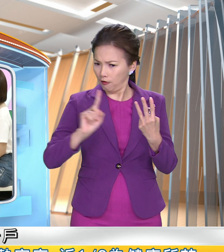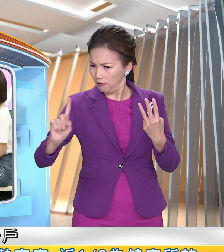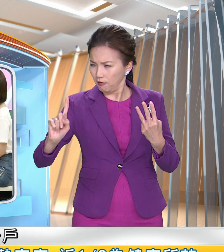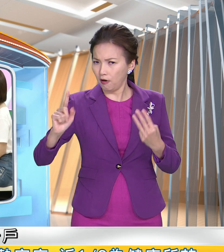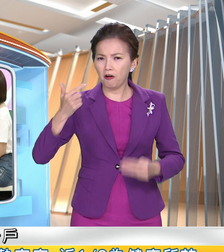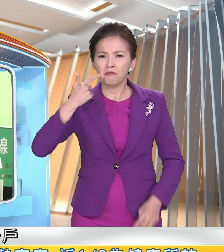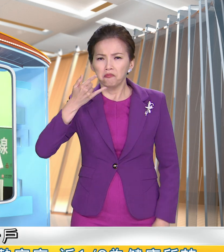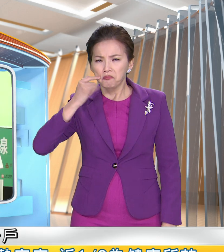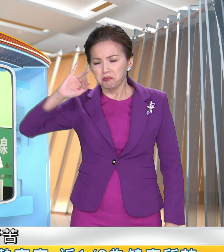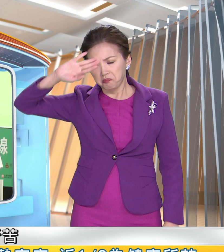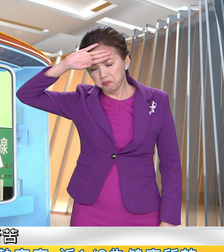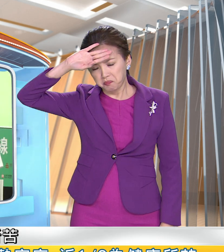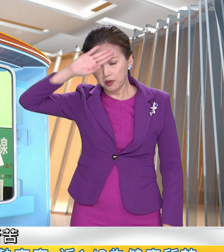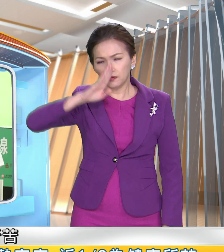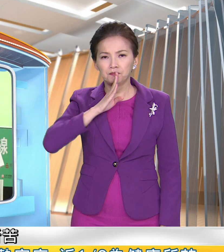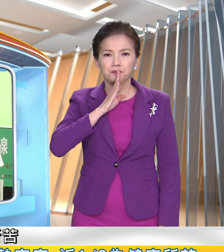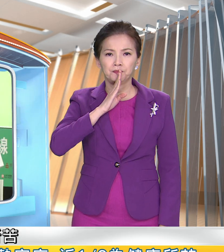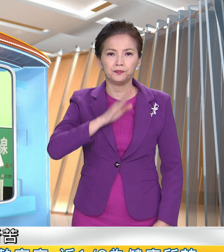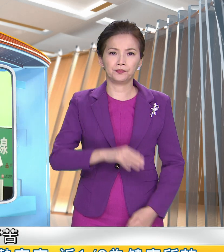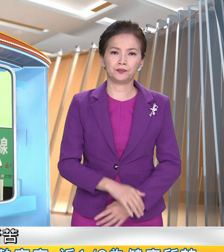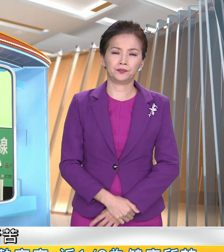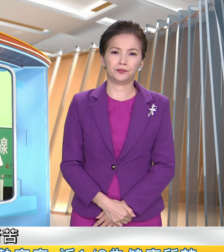有1户深受家长的疾病所苦。